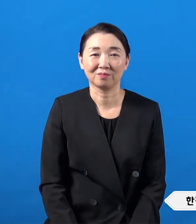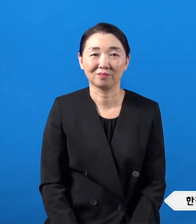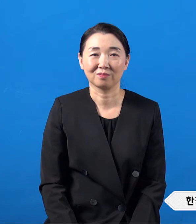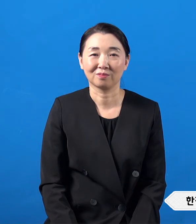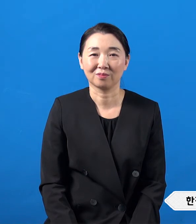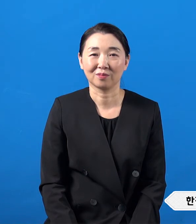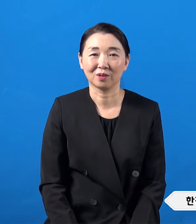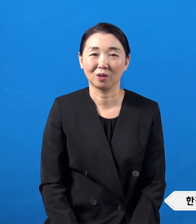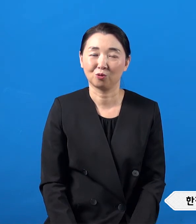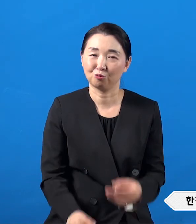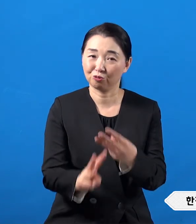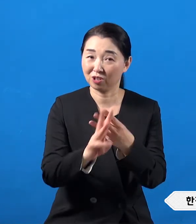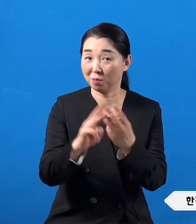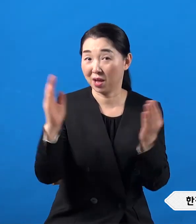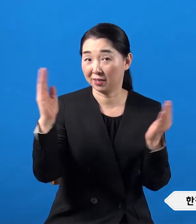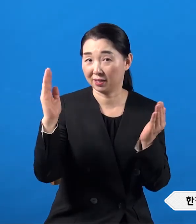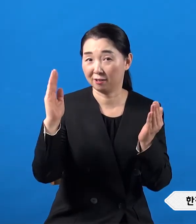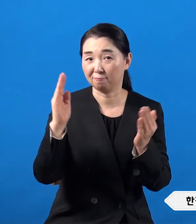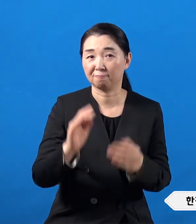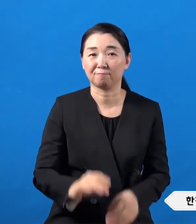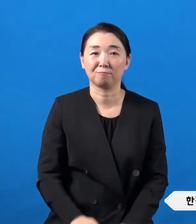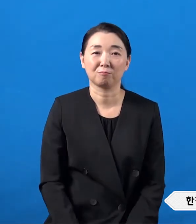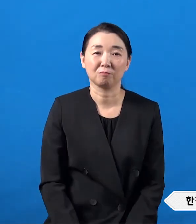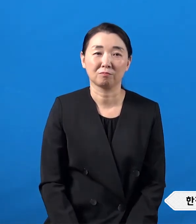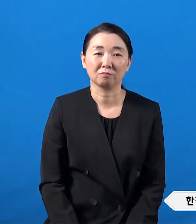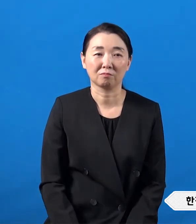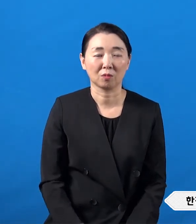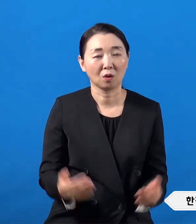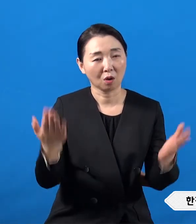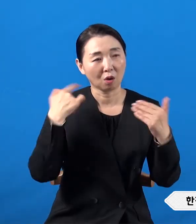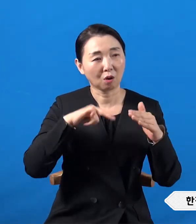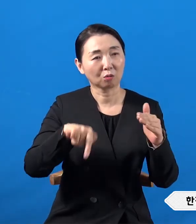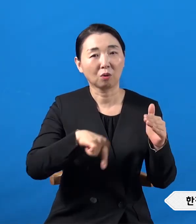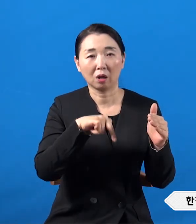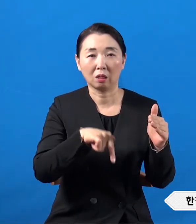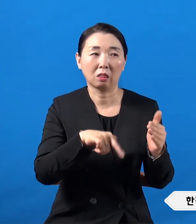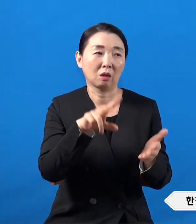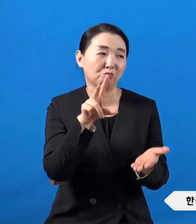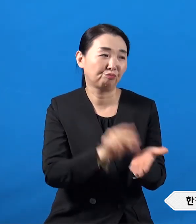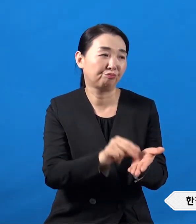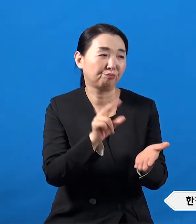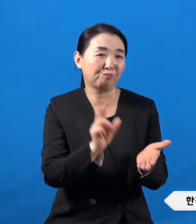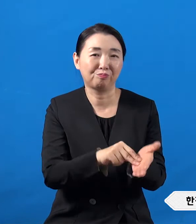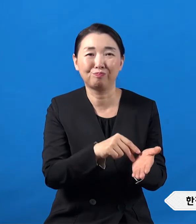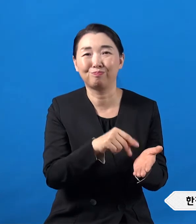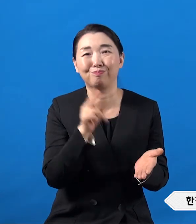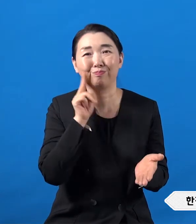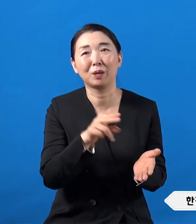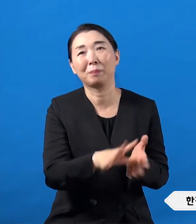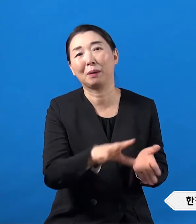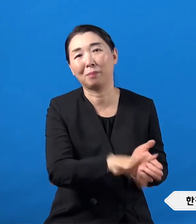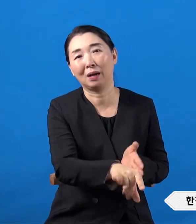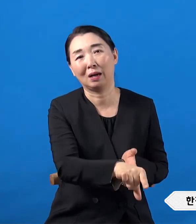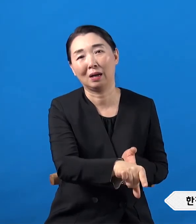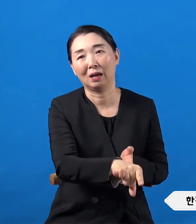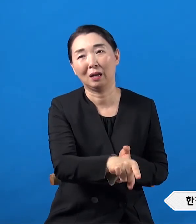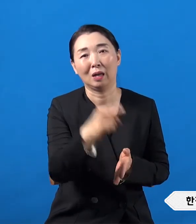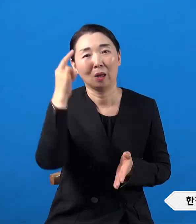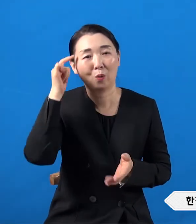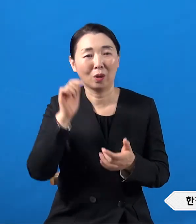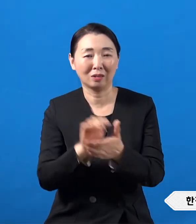어떤 중3짜리 아이는 학교에서 아주 지독한 문제아입니다. 늘